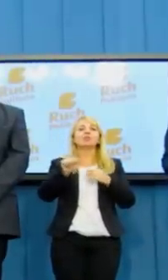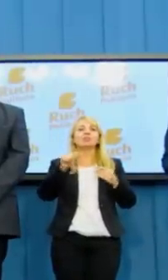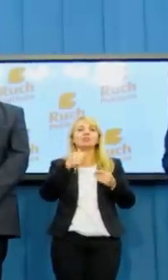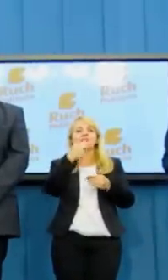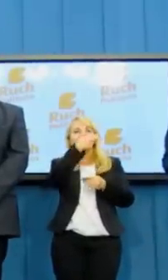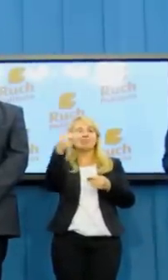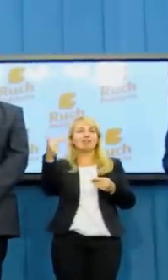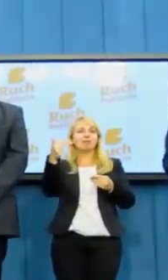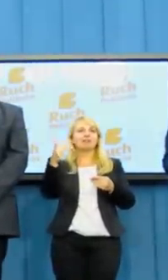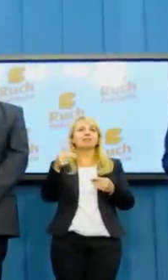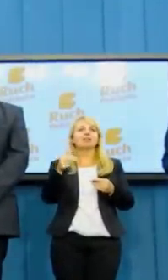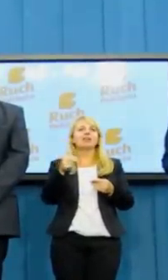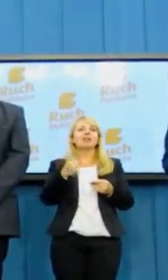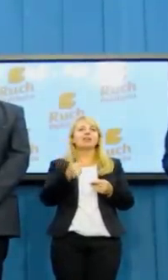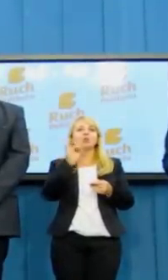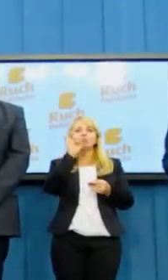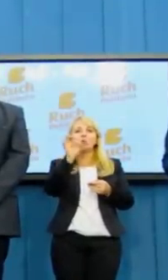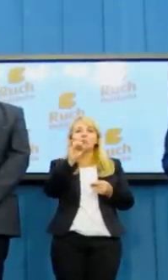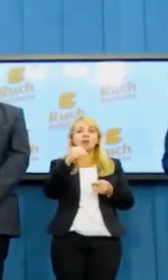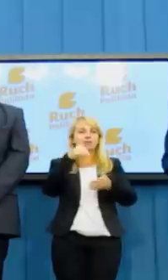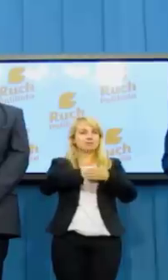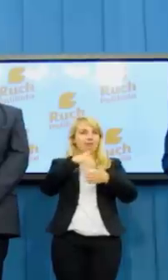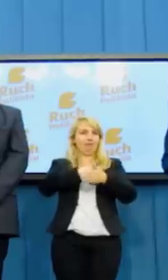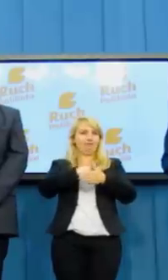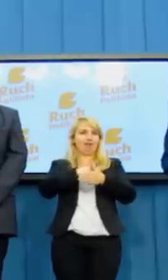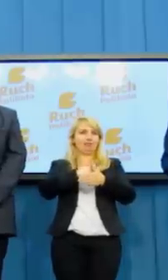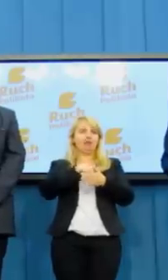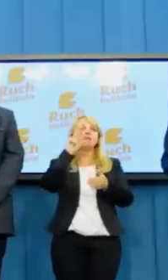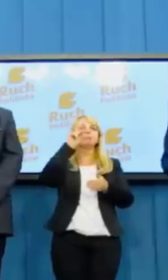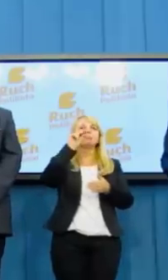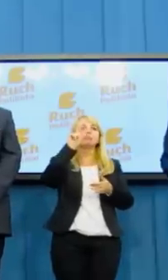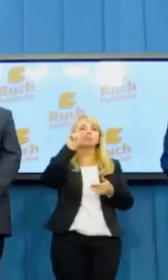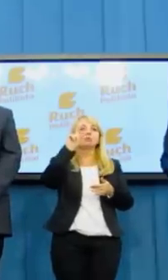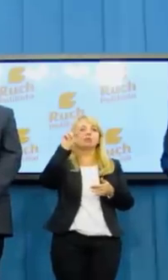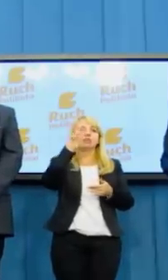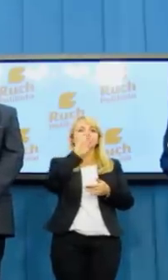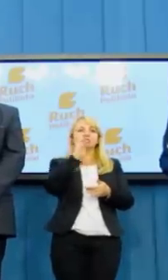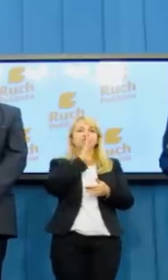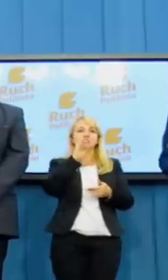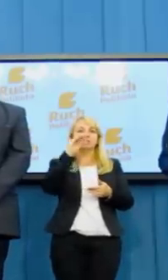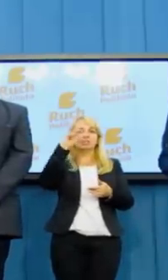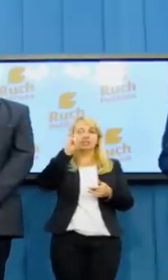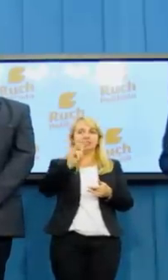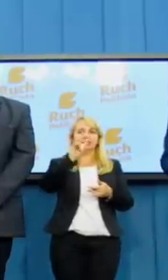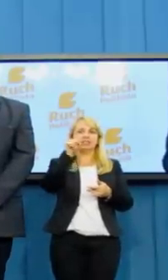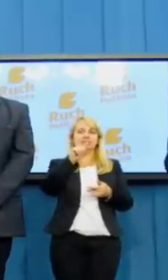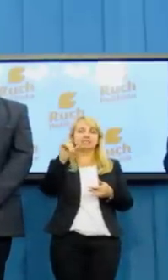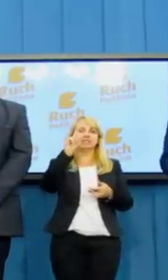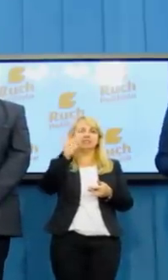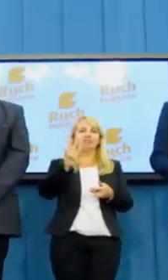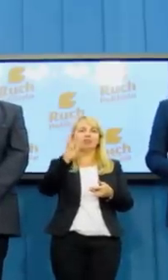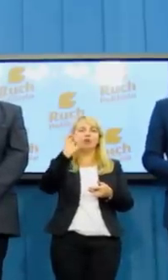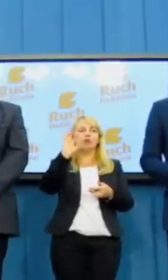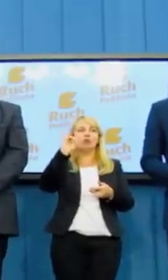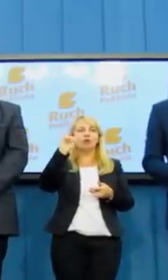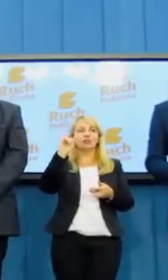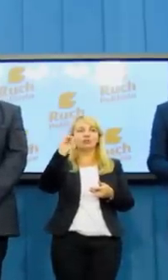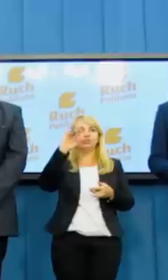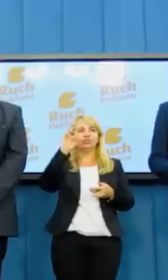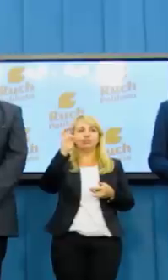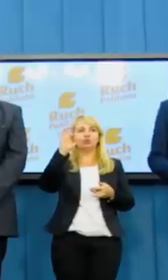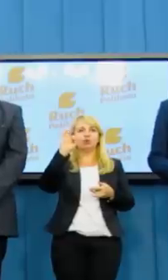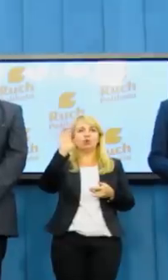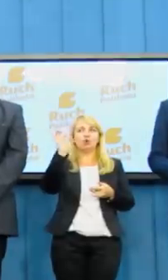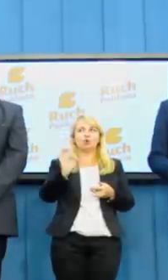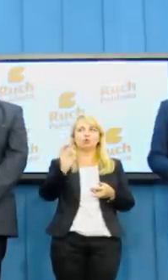jest słowo przyzwoitość. Otóż dzisiaj z ogromnym zdumieniem stwierdziłem, że